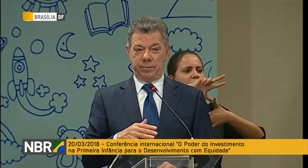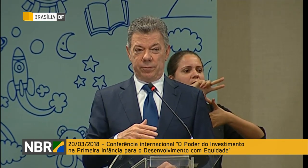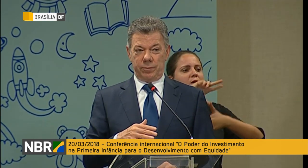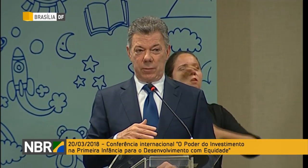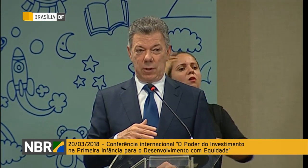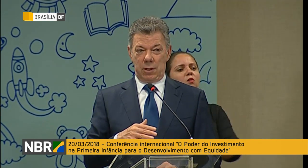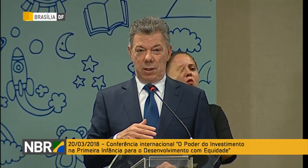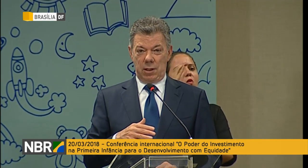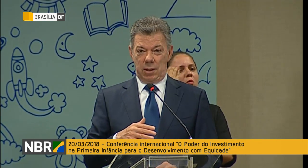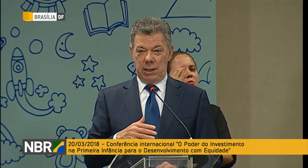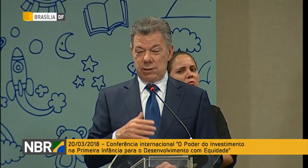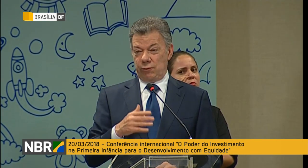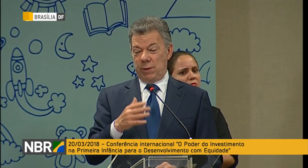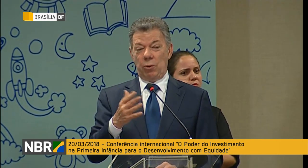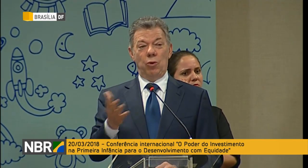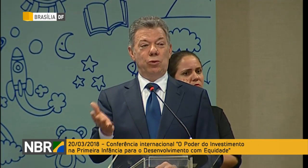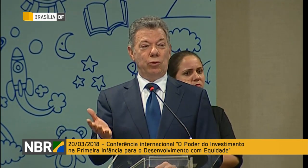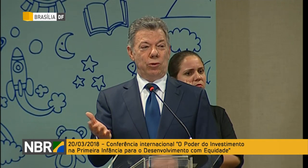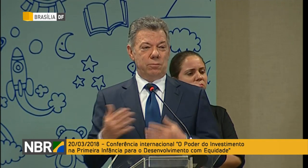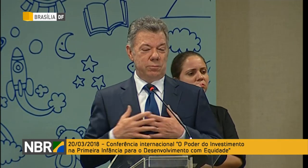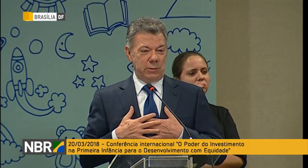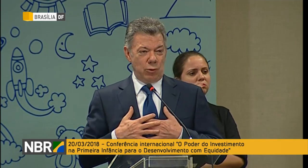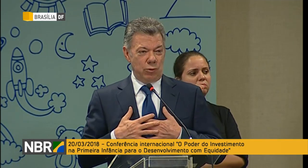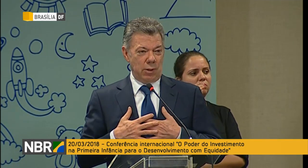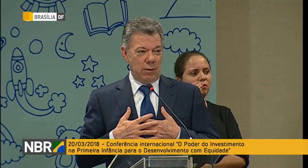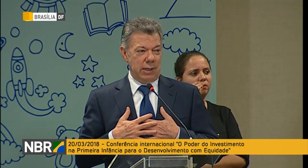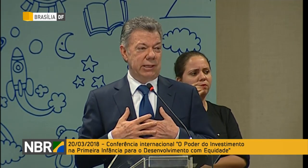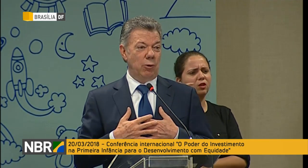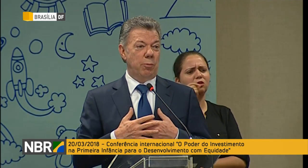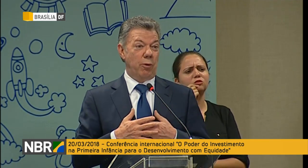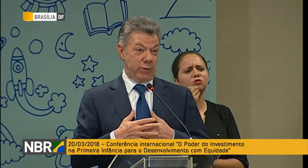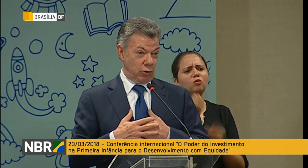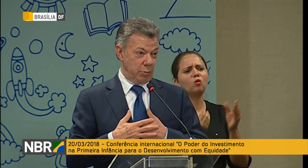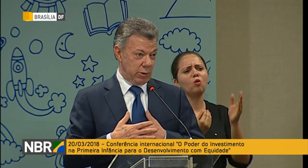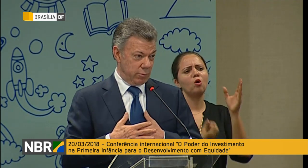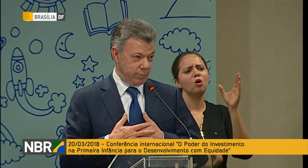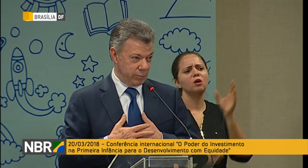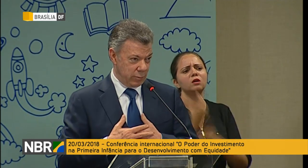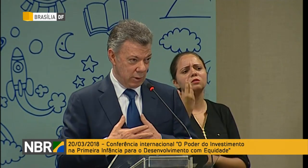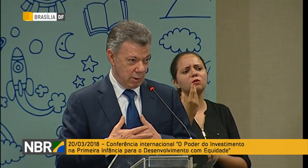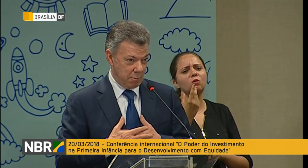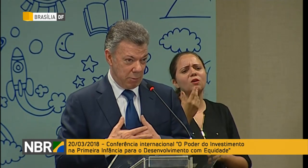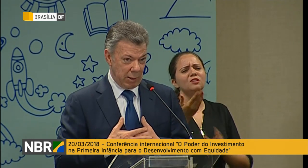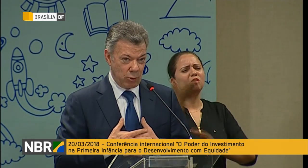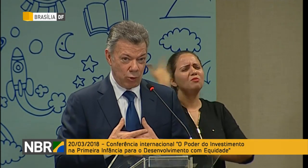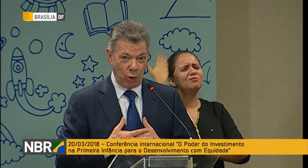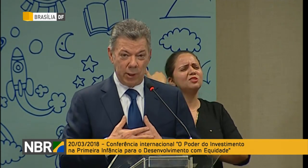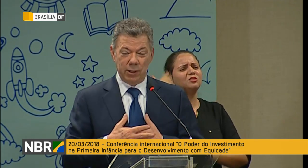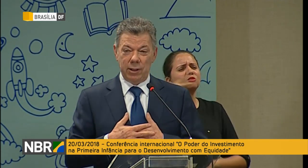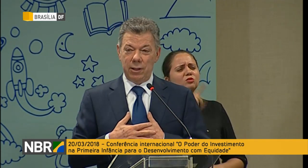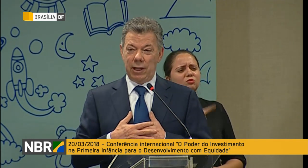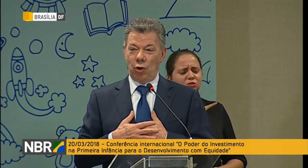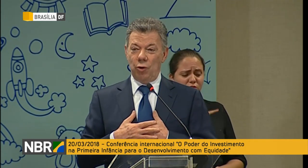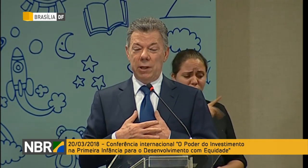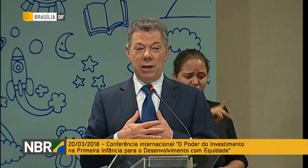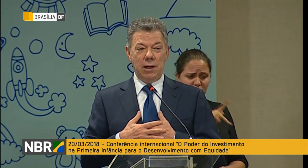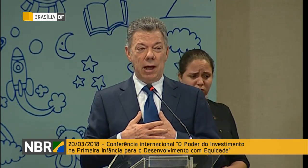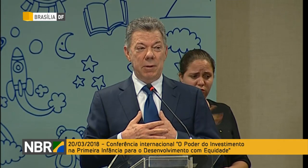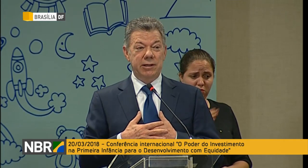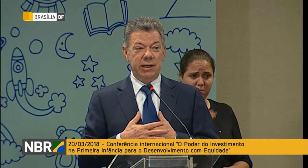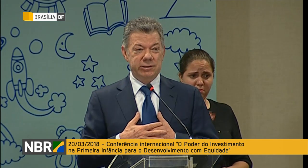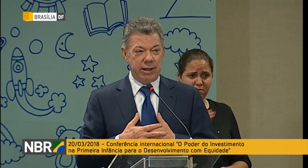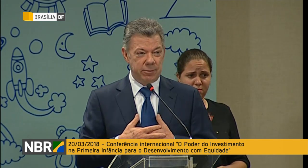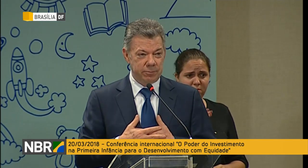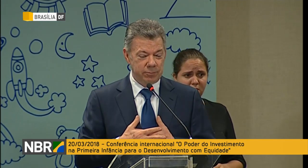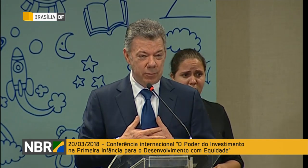e na Colômbia. E isso foi um resultado de um antigo professor meu, que